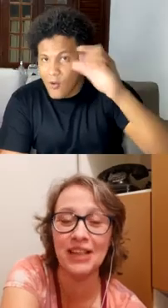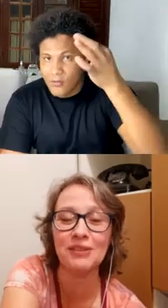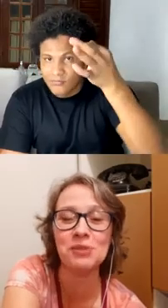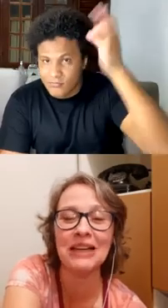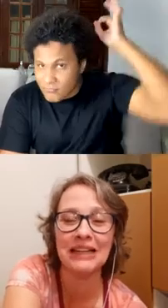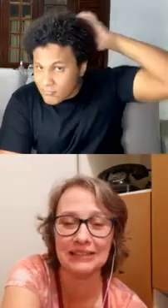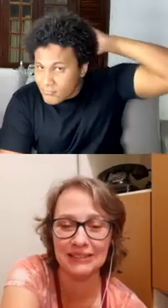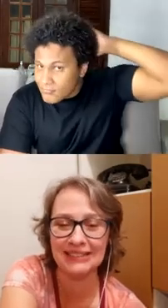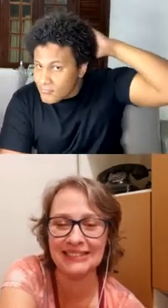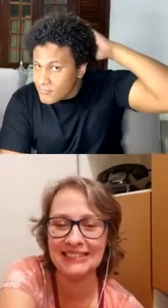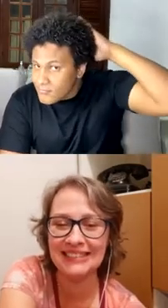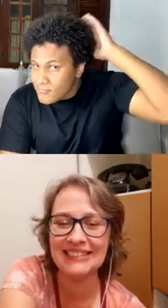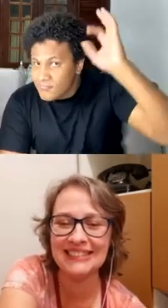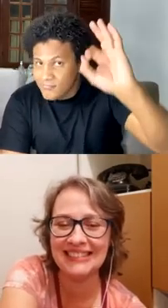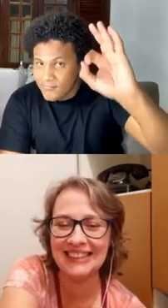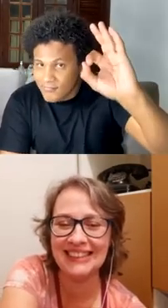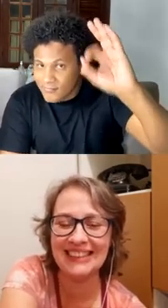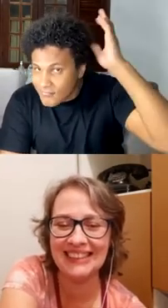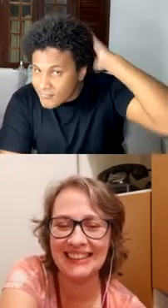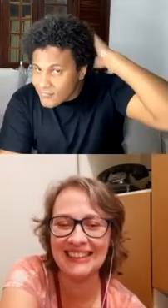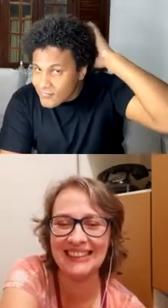Já estão explicando.